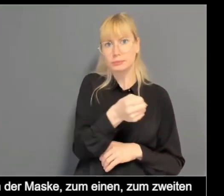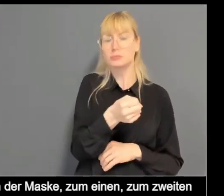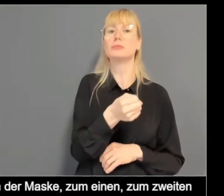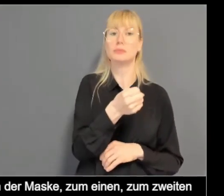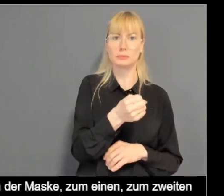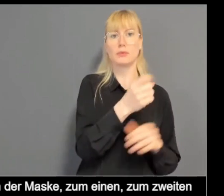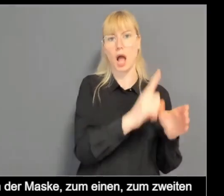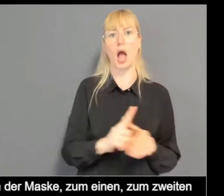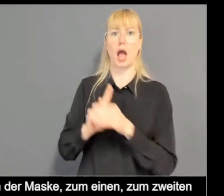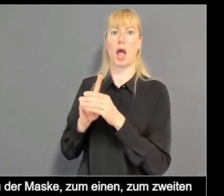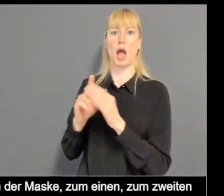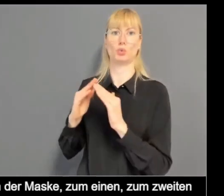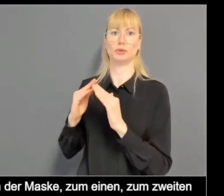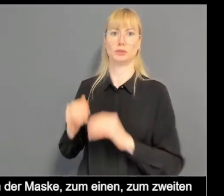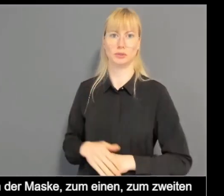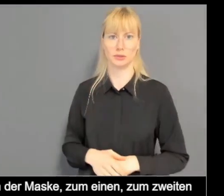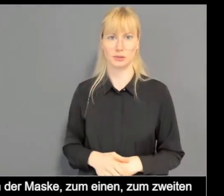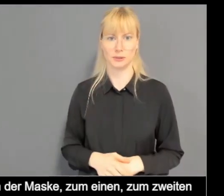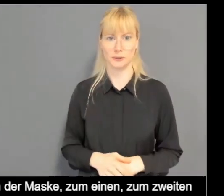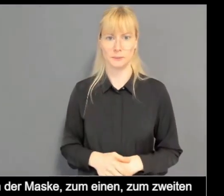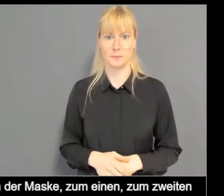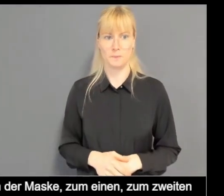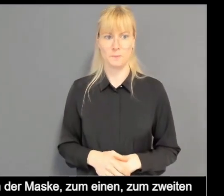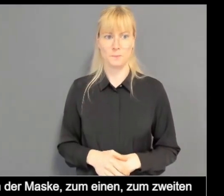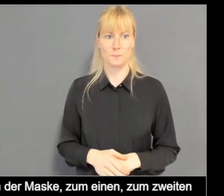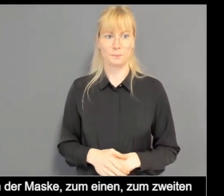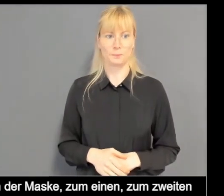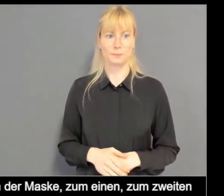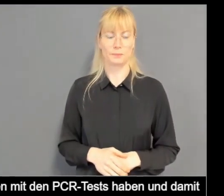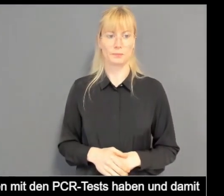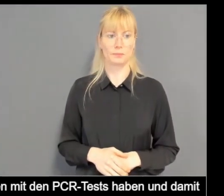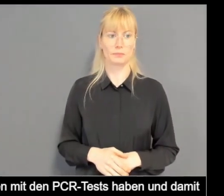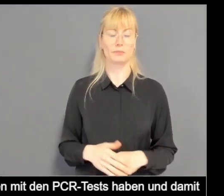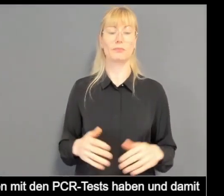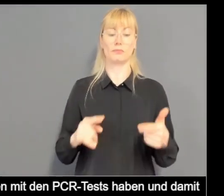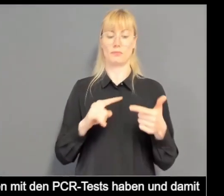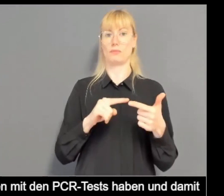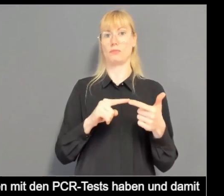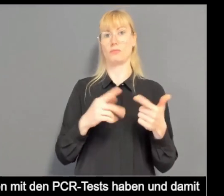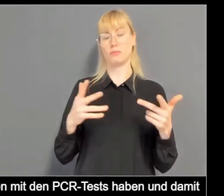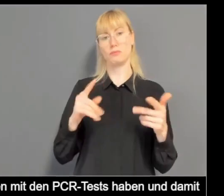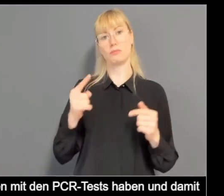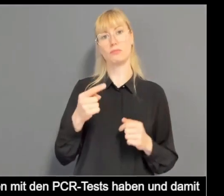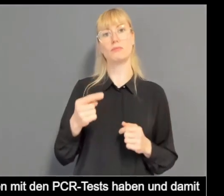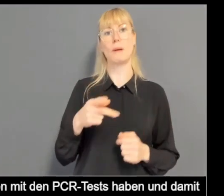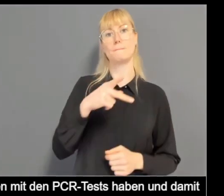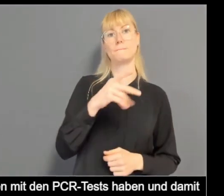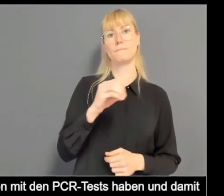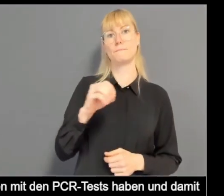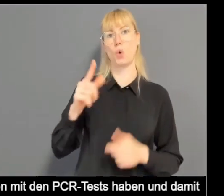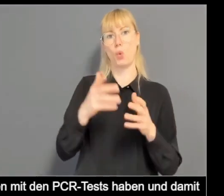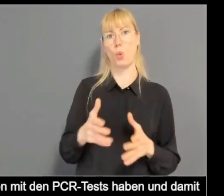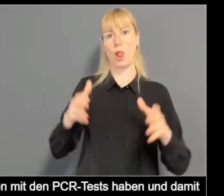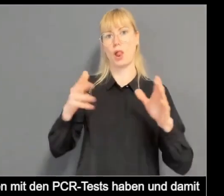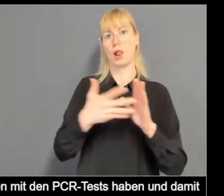die entsprechend krank sind. Insofern machen die Testungen dort auch entsprechend Sinn. Zum Zweiten haben wir